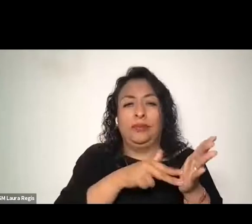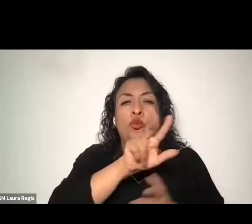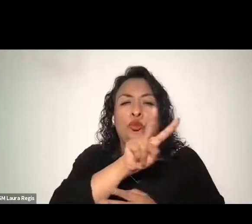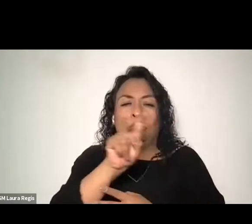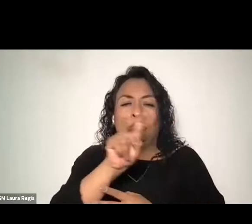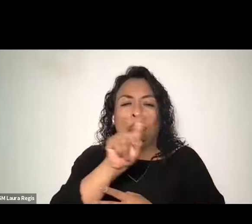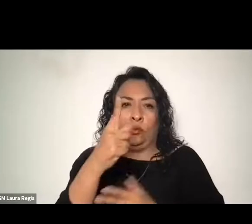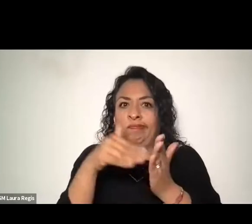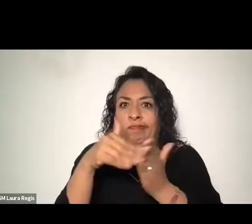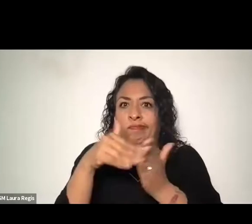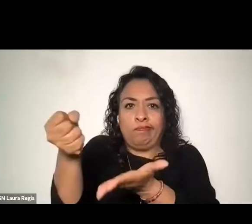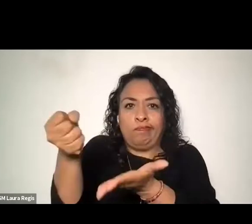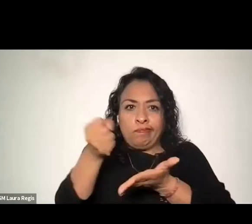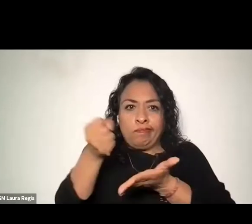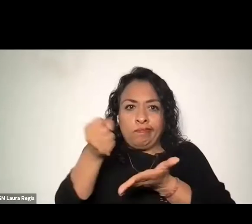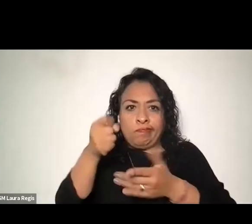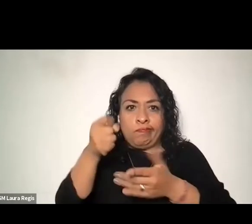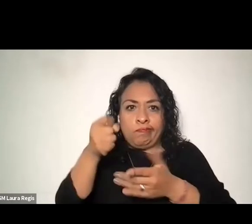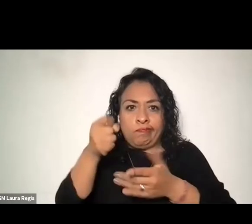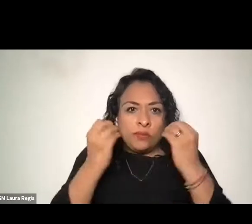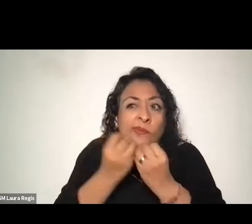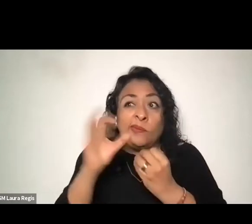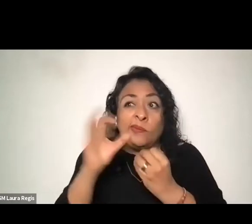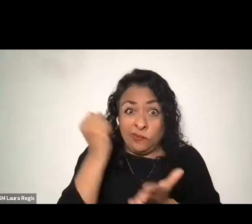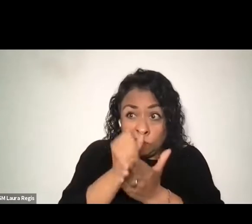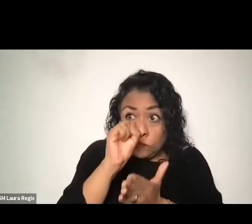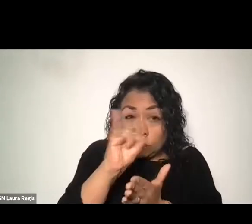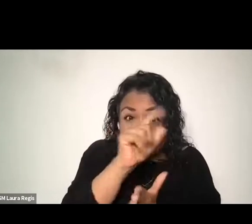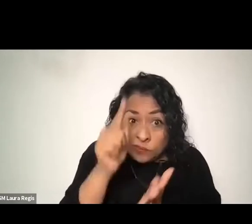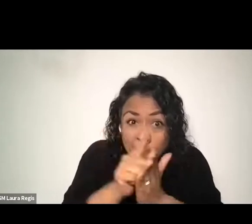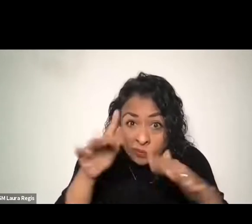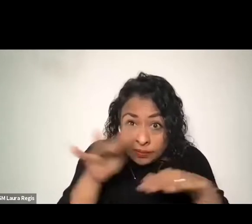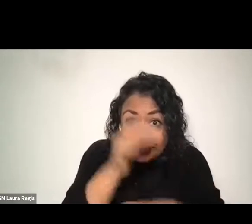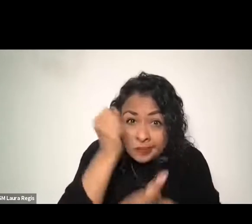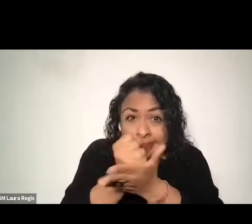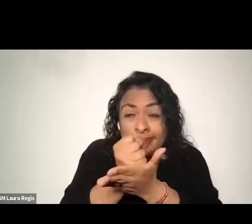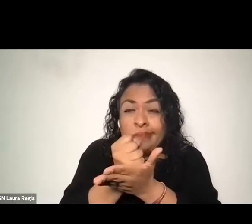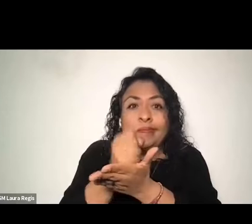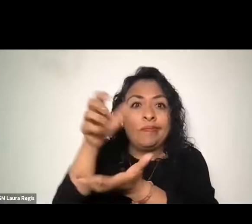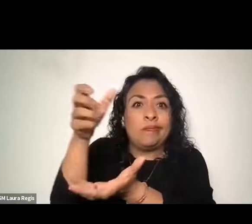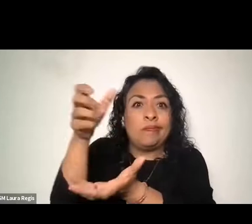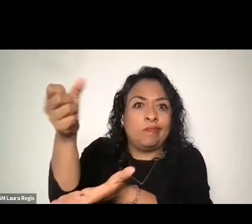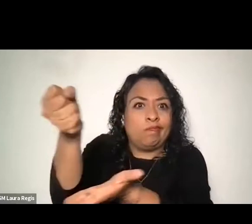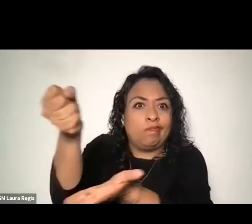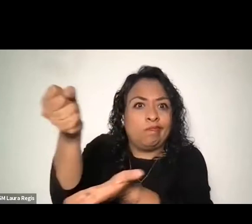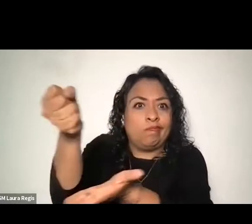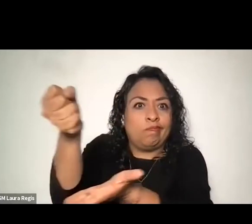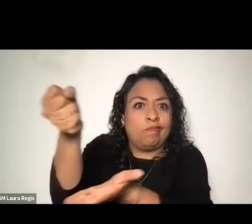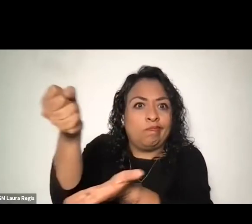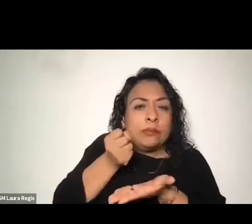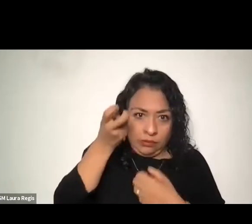recibir las organizaciones en caso de que se apruebe la reforma, esto es un cálculo de